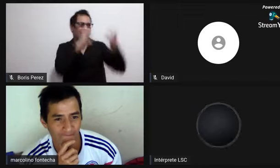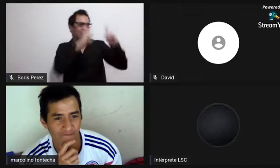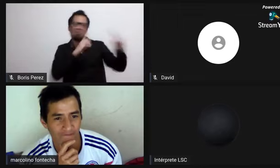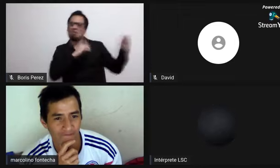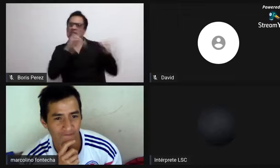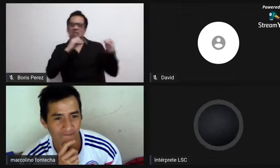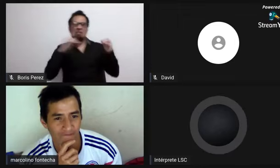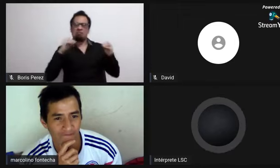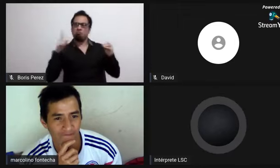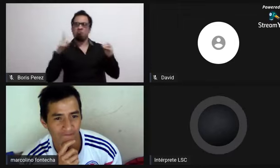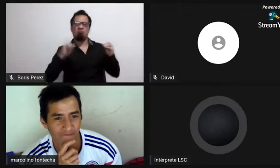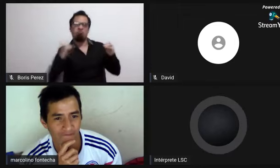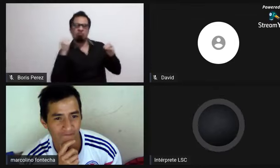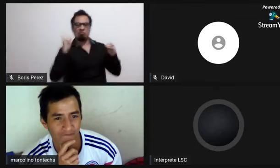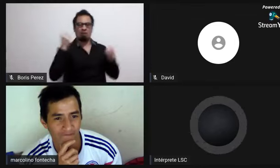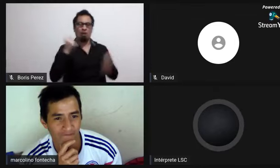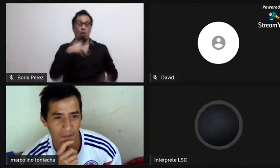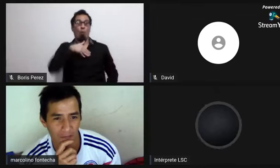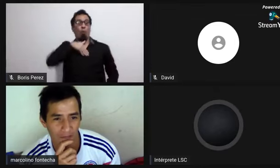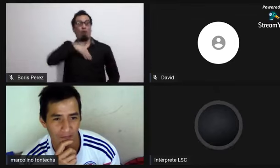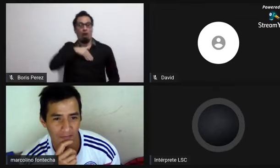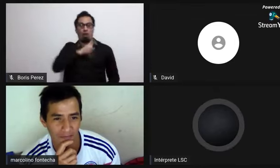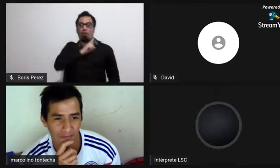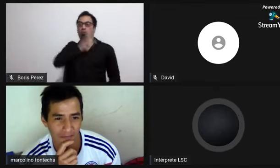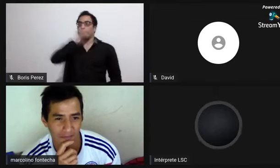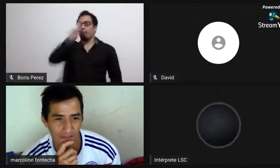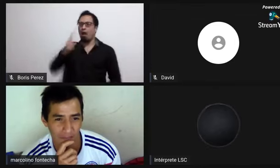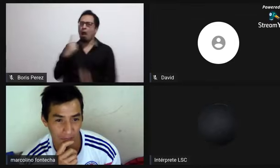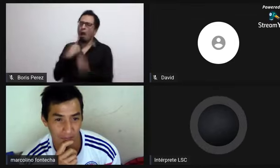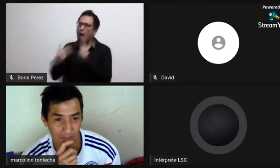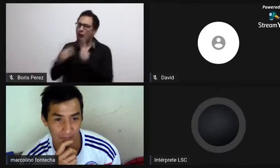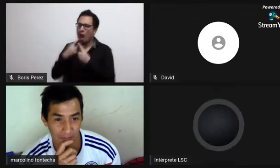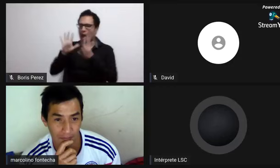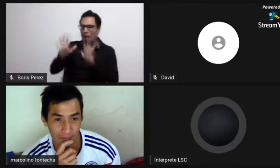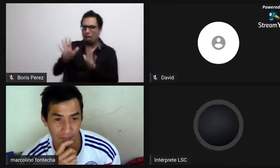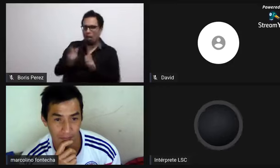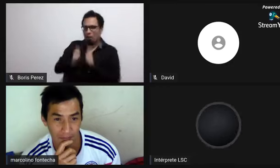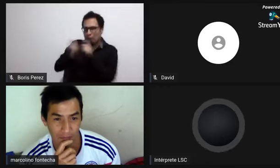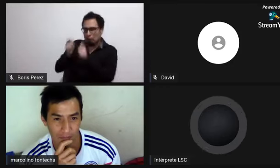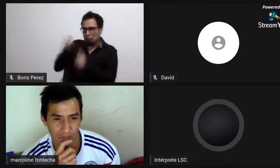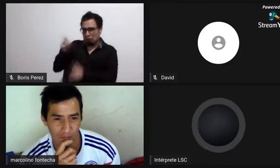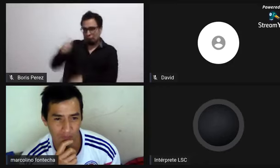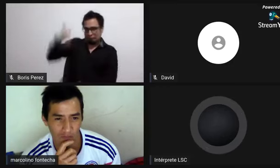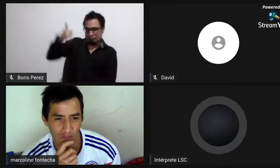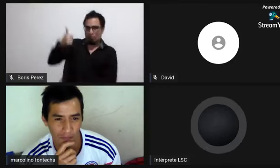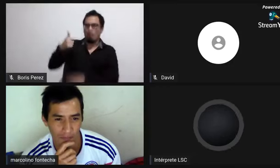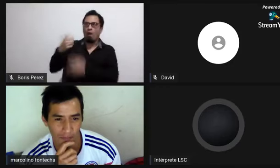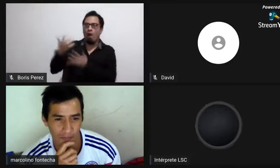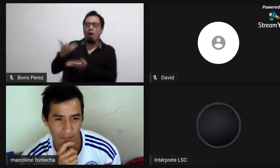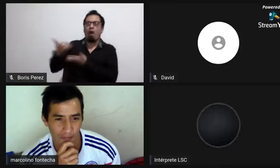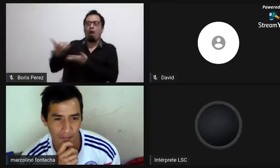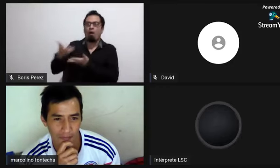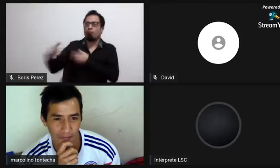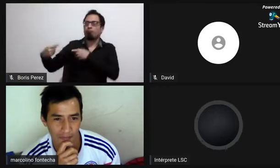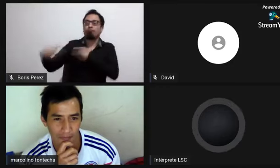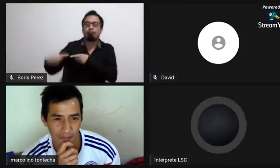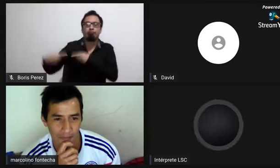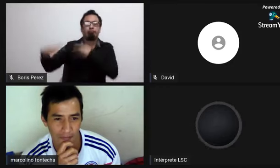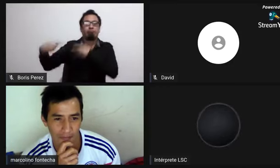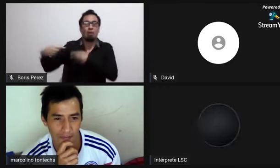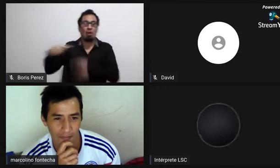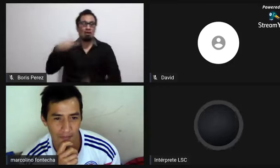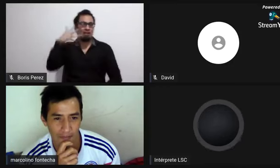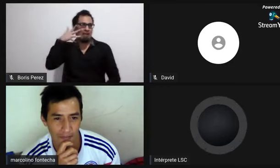unido. Santander en su momento también en diálogos con Simón